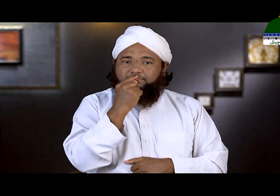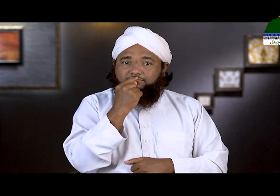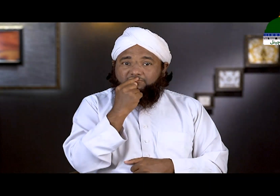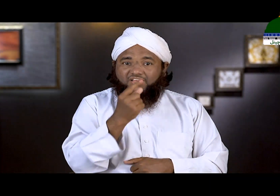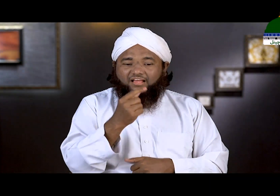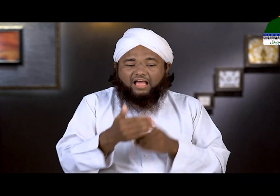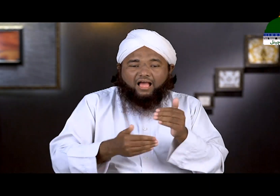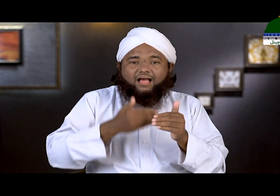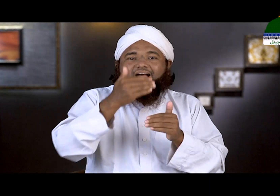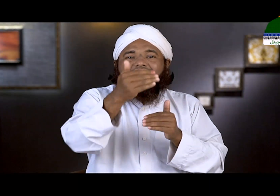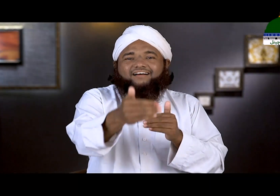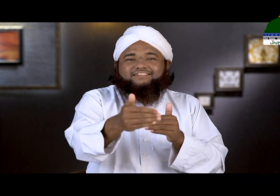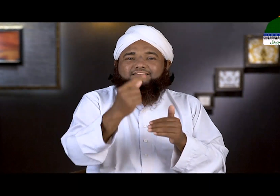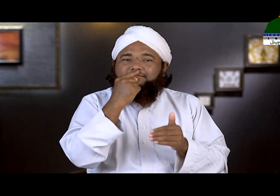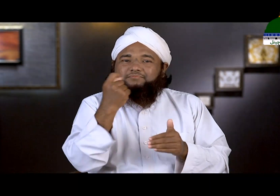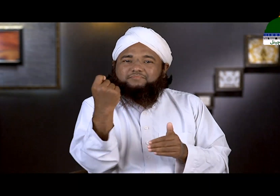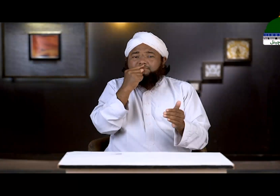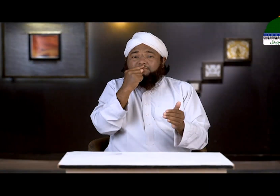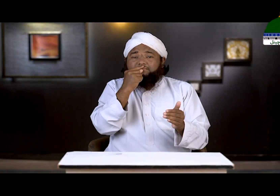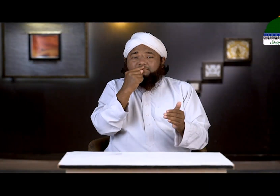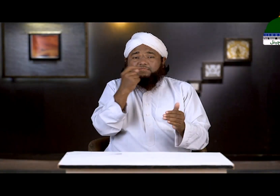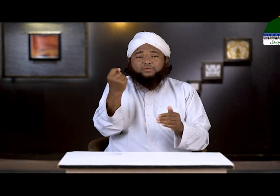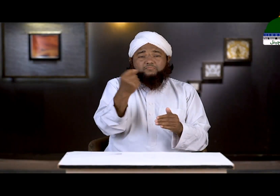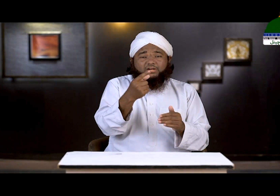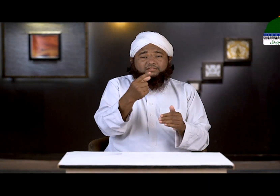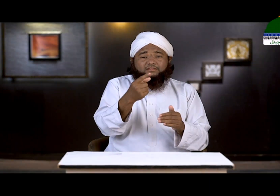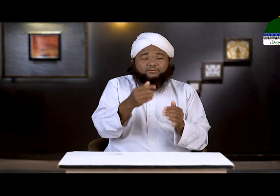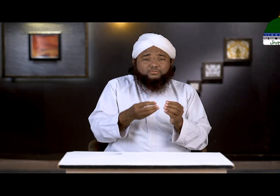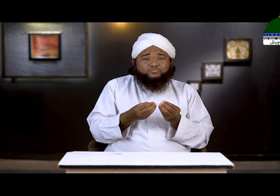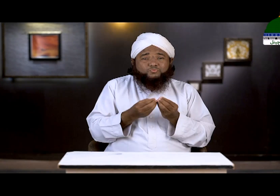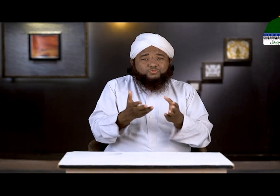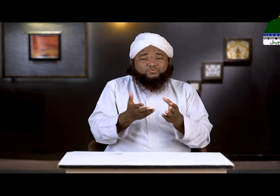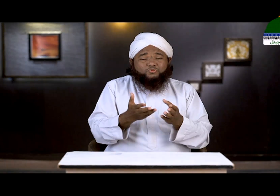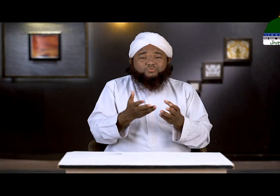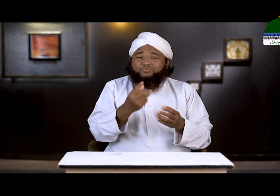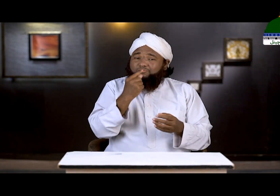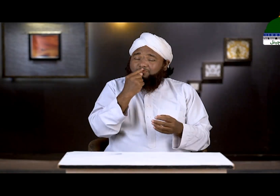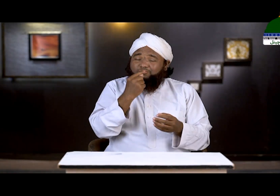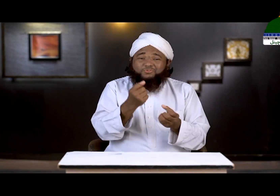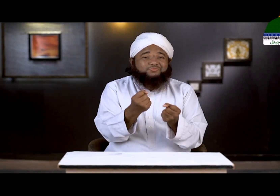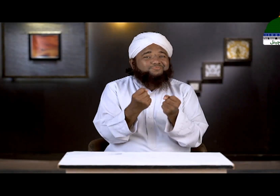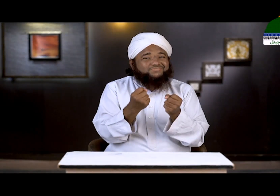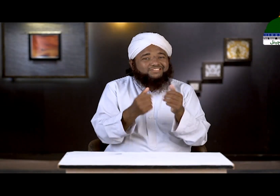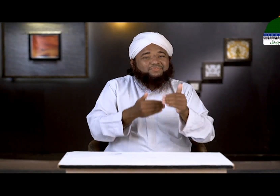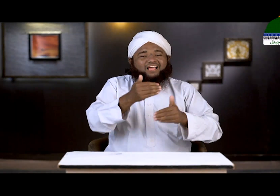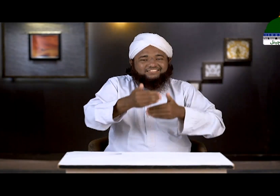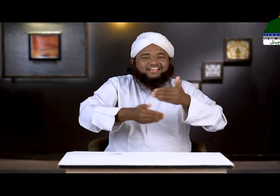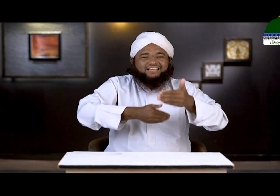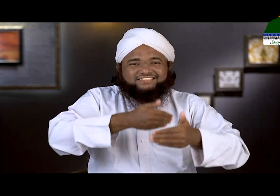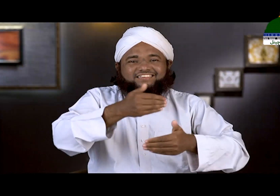کی مشق یعنی ایکسرسائز کا مہینہ ہے۔ عموماً ایسا ہوتا ہے کہ رمضان مبارک کے ابتدائی دنوں میں روزہ رکھنا قدرے دشوار ہوتا ہے، پھر